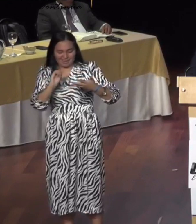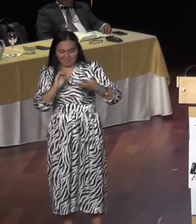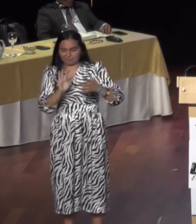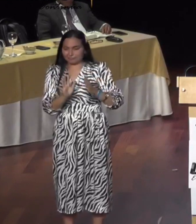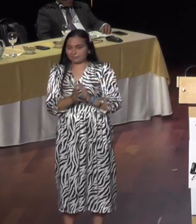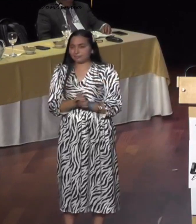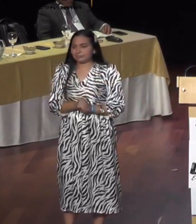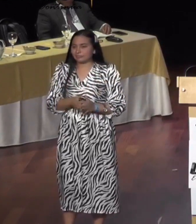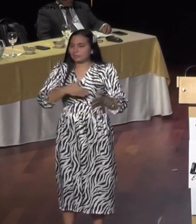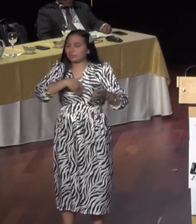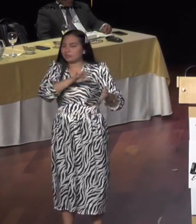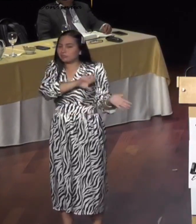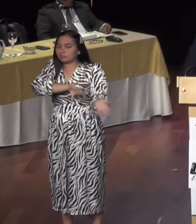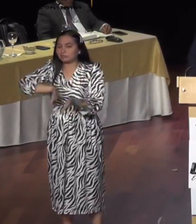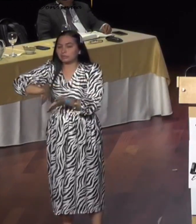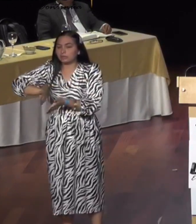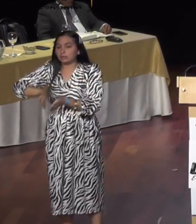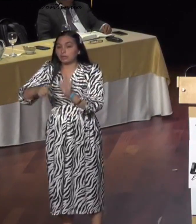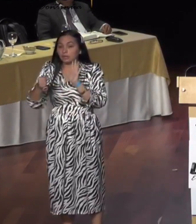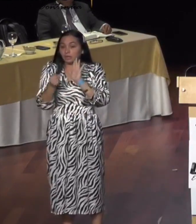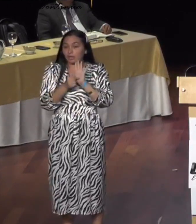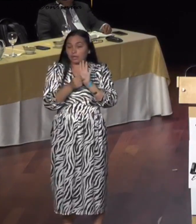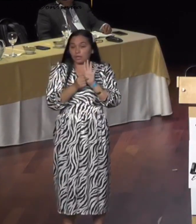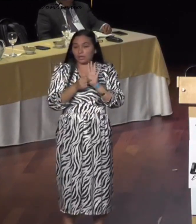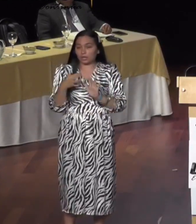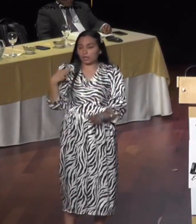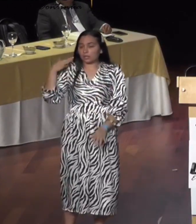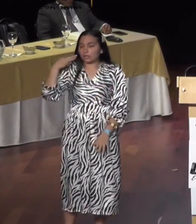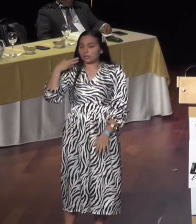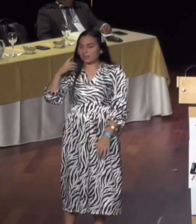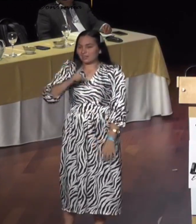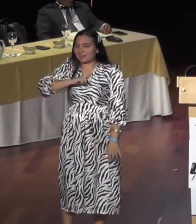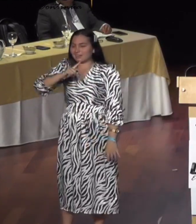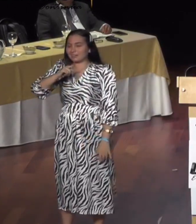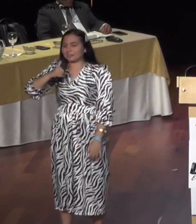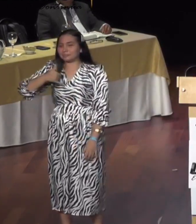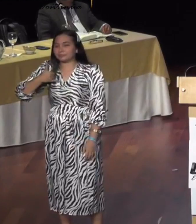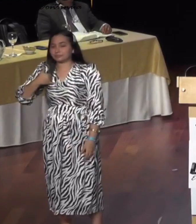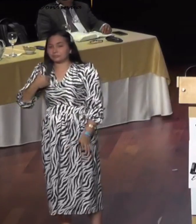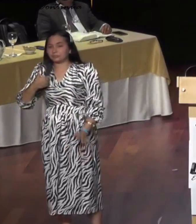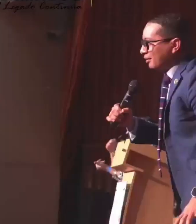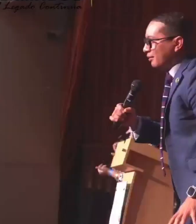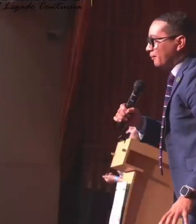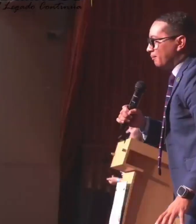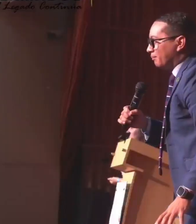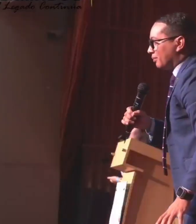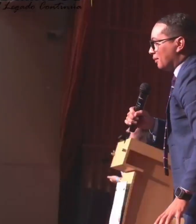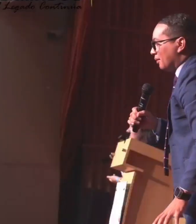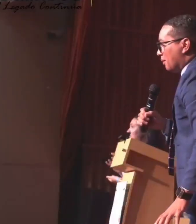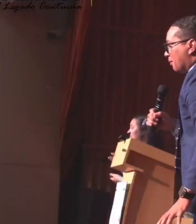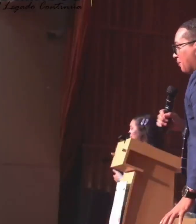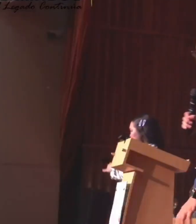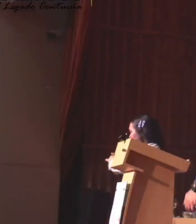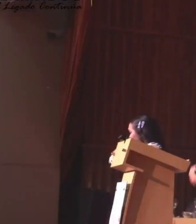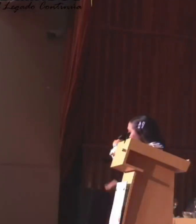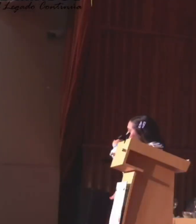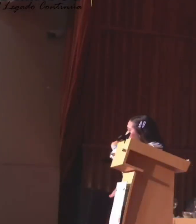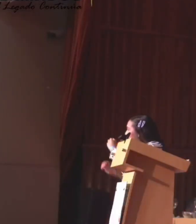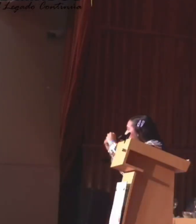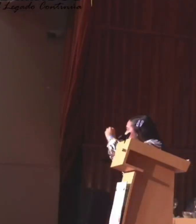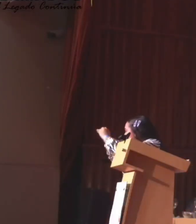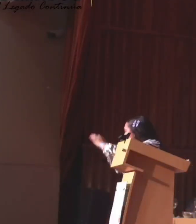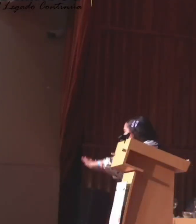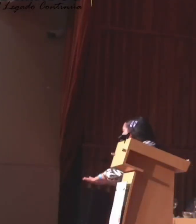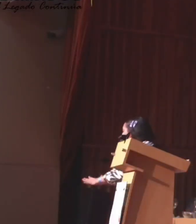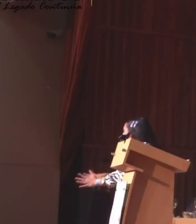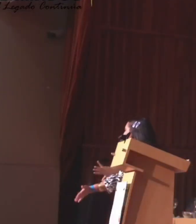llamaron presidente de jóvenes en la iglesia del Bosque, estaba sentado en los músicos, con los músicos, y había un hermano allá, no voy a decir el... Vamos a salir